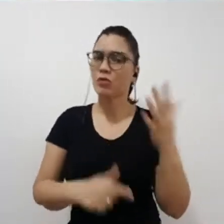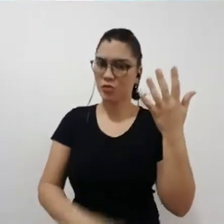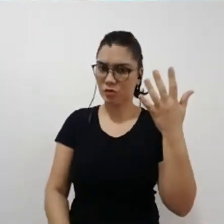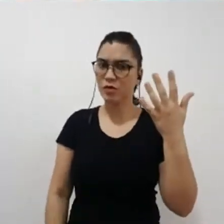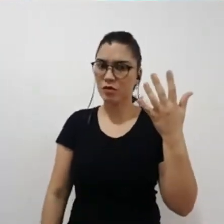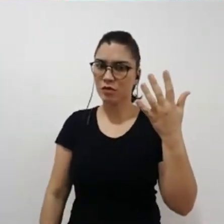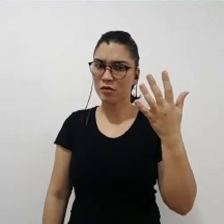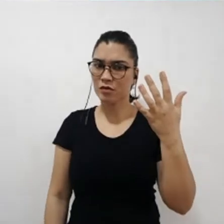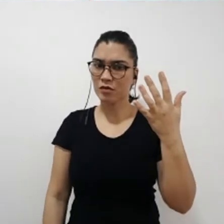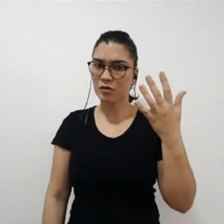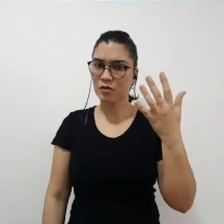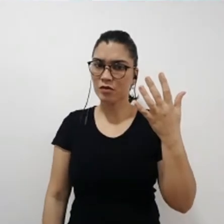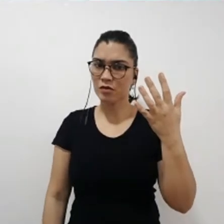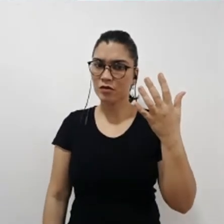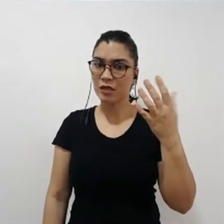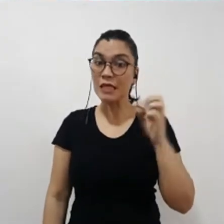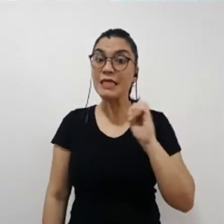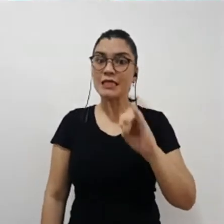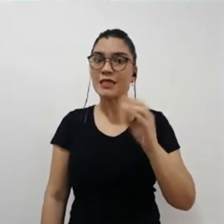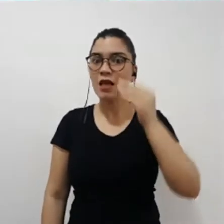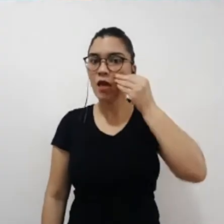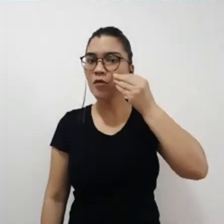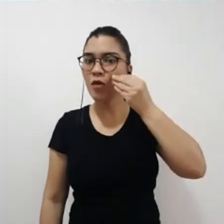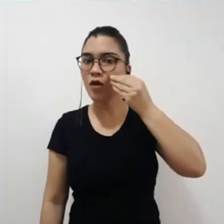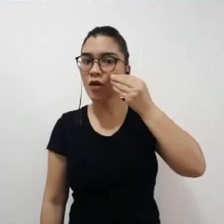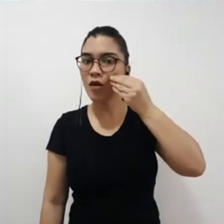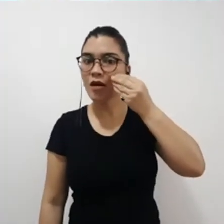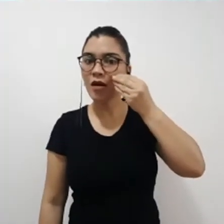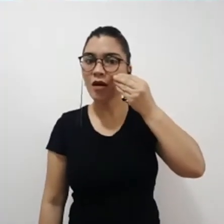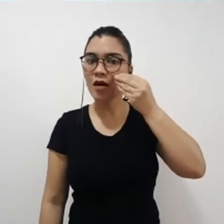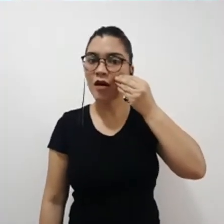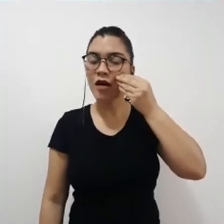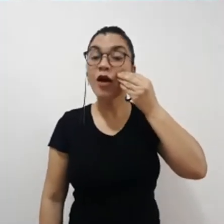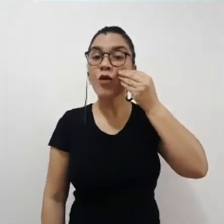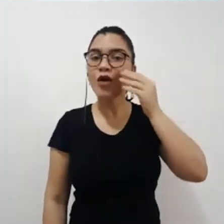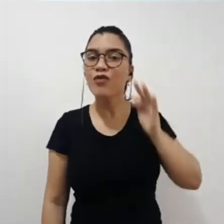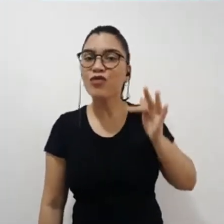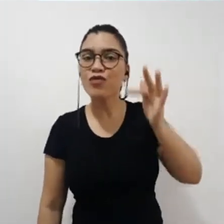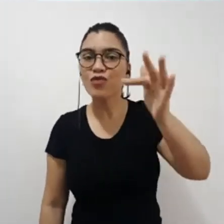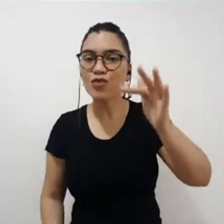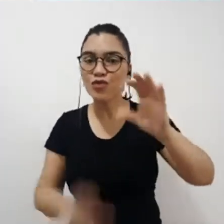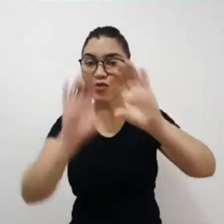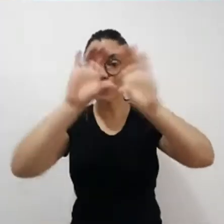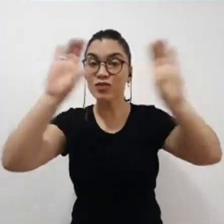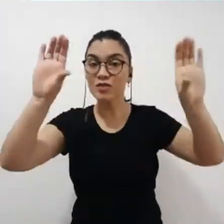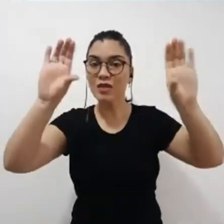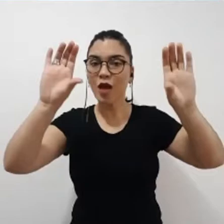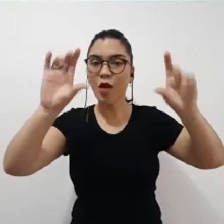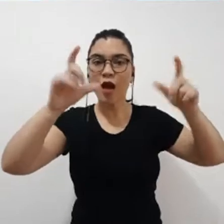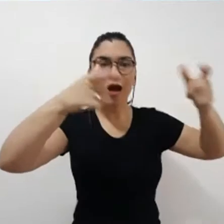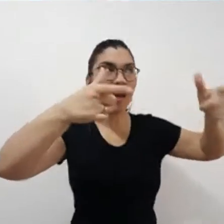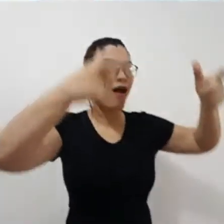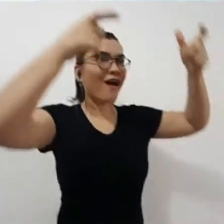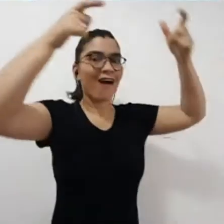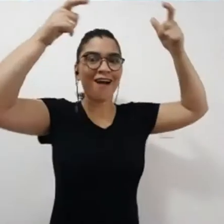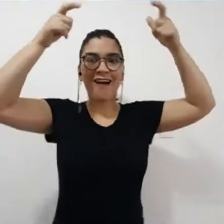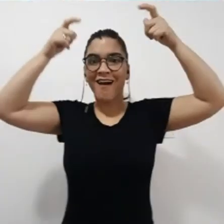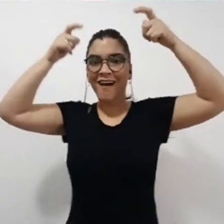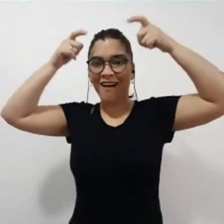for provado, receberá a coroa da vida, a qual o Senhor tem prometido aos que o